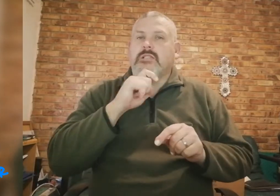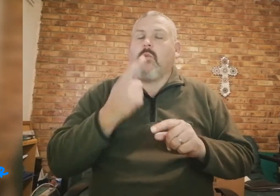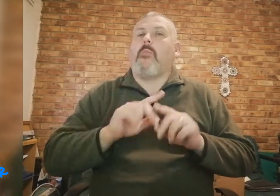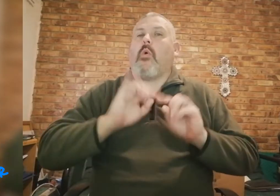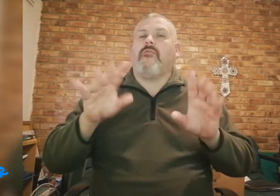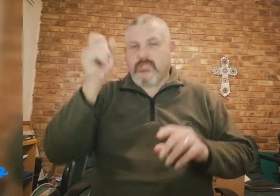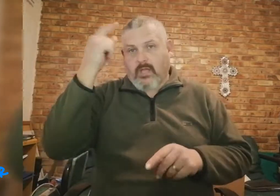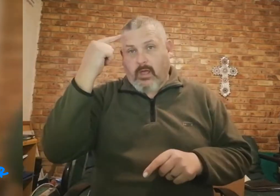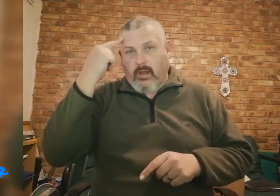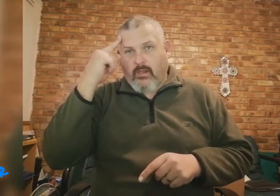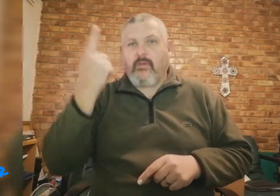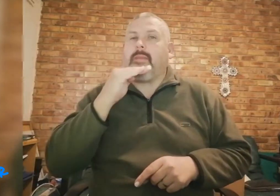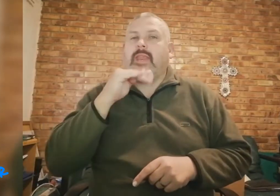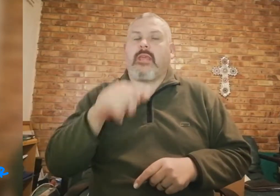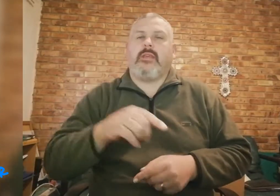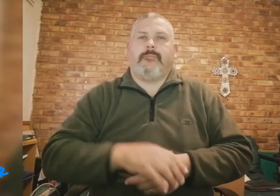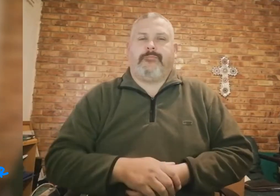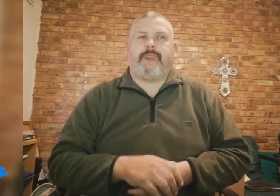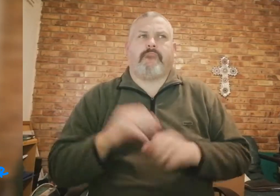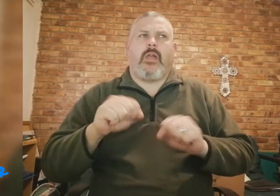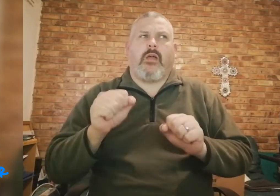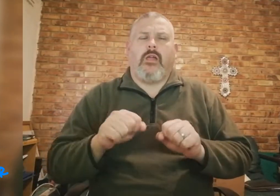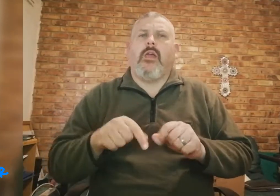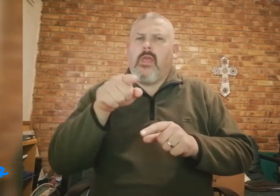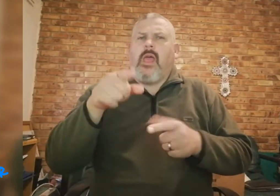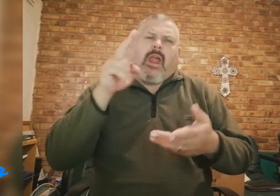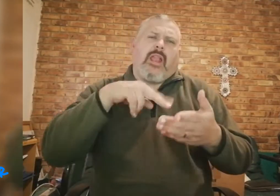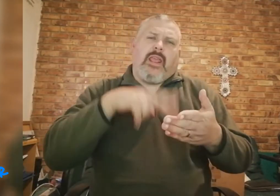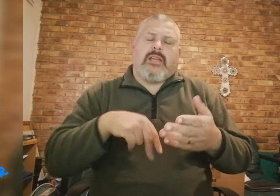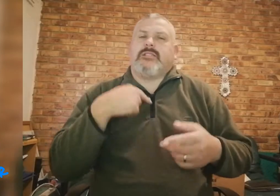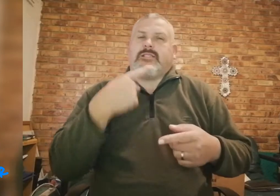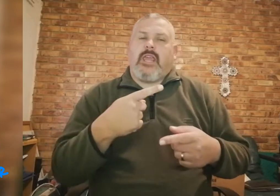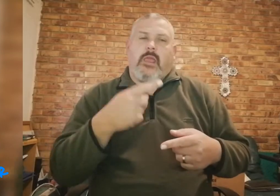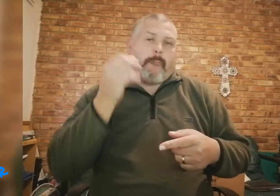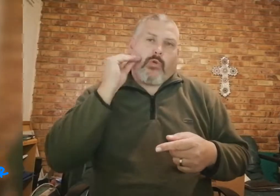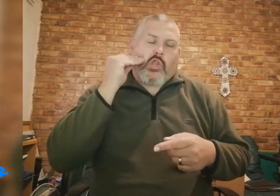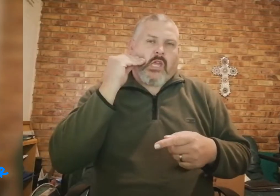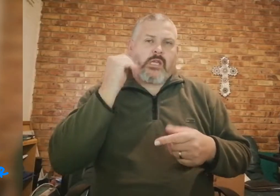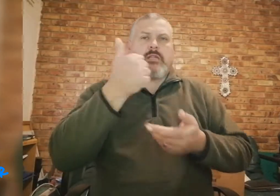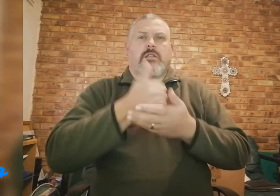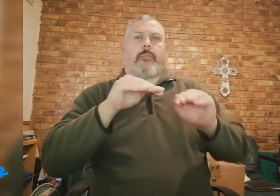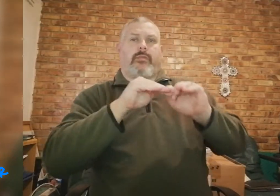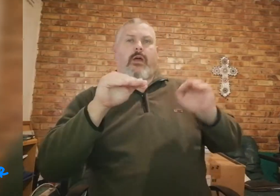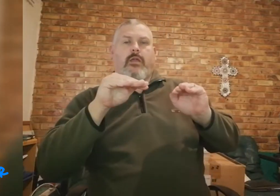mensen moet mooi verstaan. Wat betekent dat? Nou. Lees sê, Petrus sit op die tak,